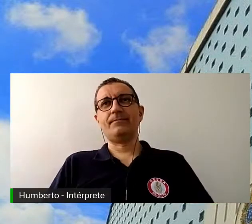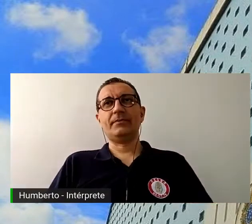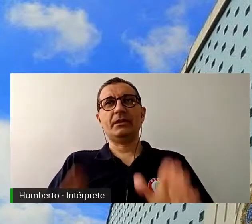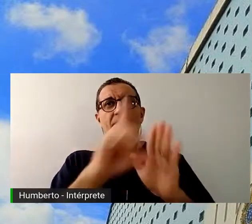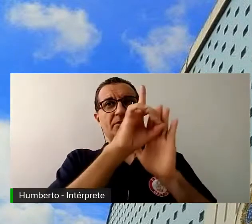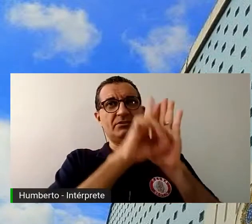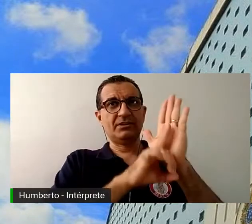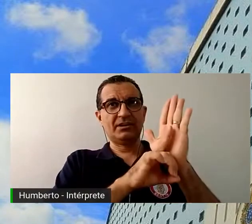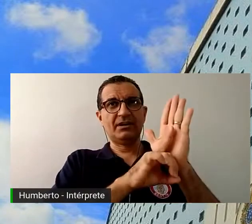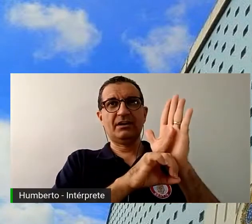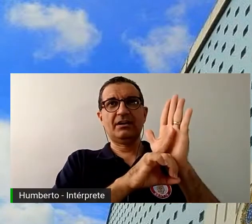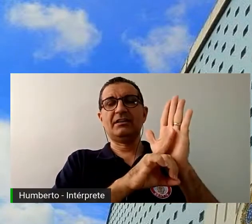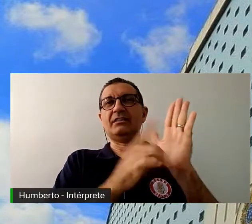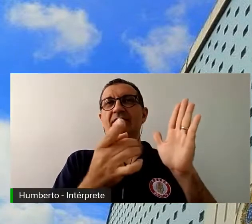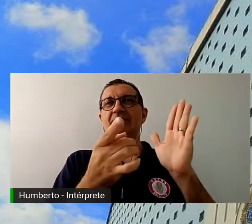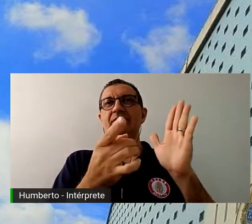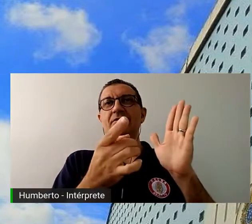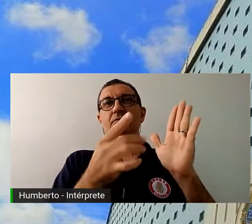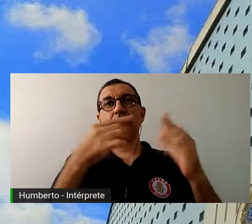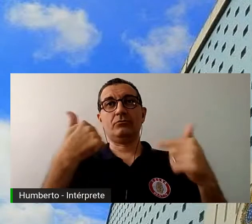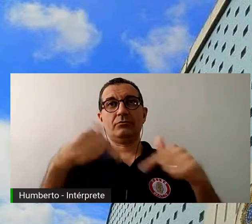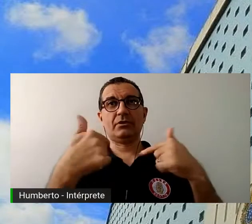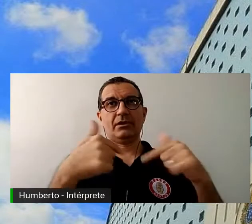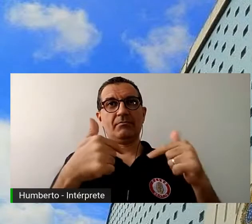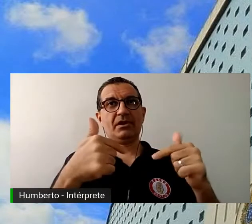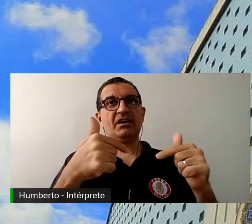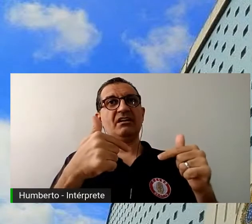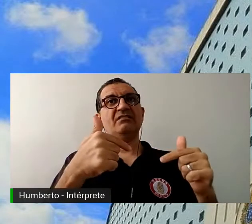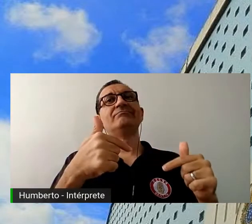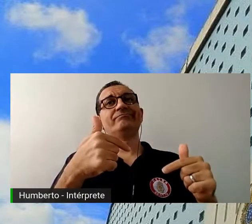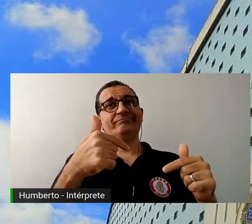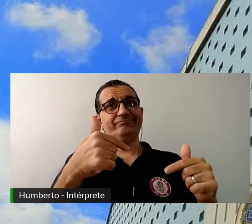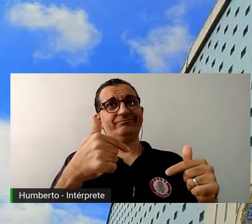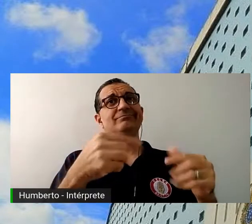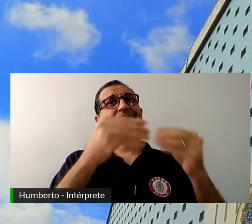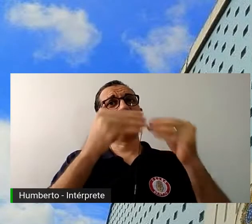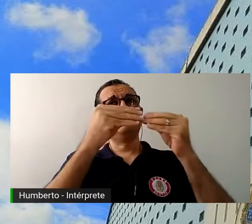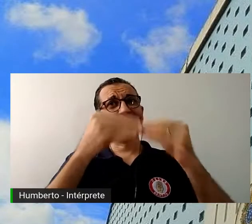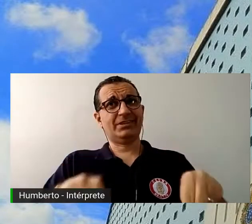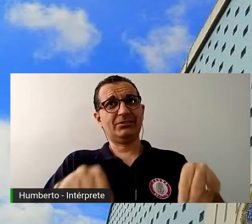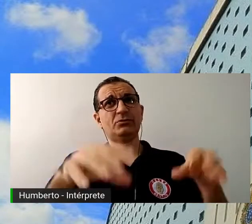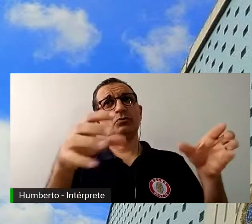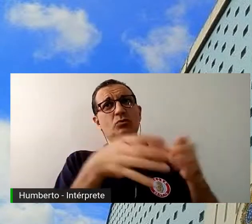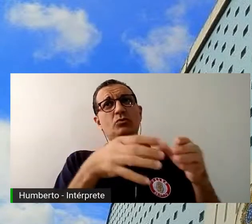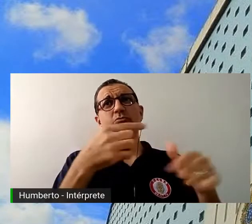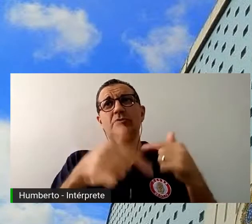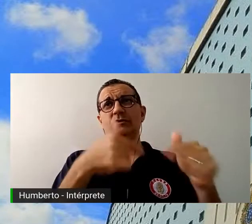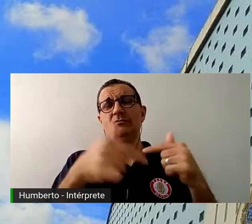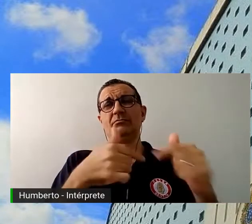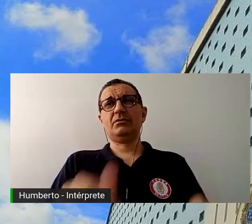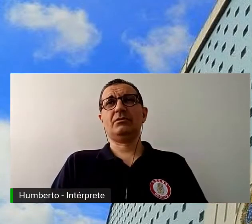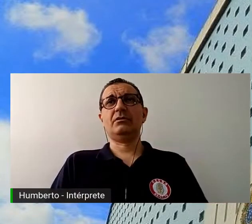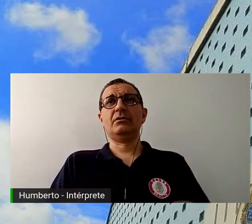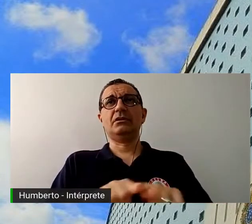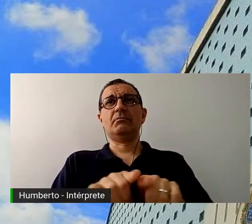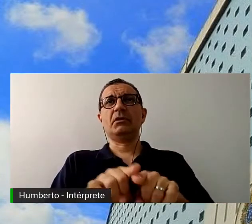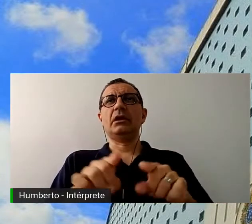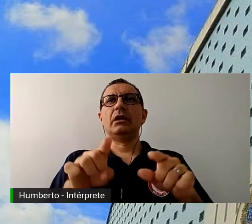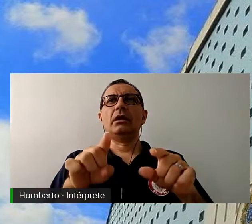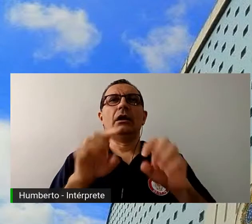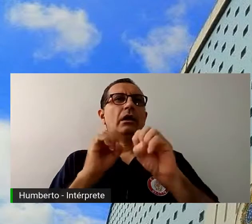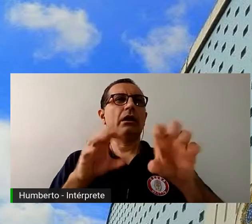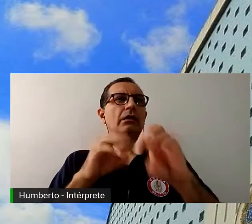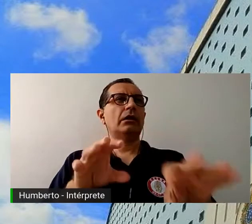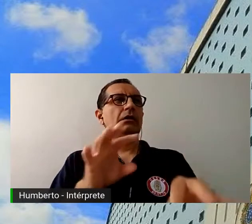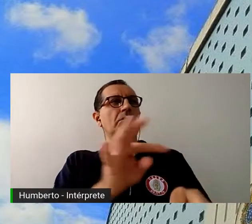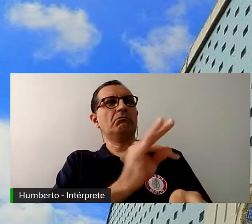bom, porque aí as empresas agora vão poder funcionar, da desvalorização da educação profissional, com efetiva